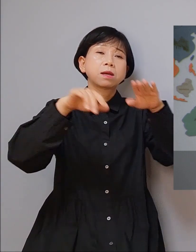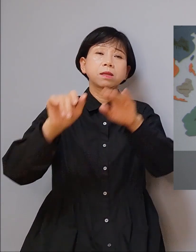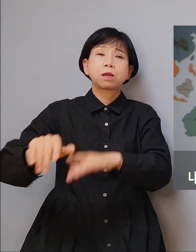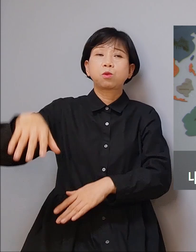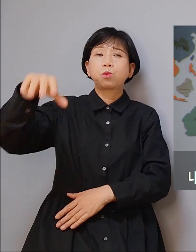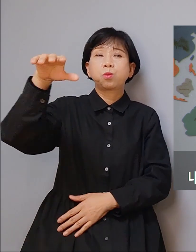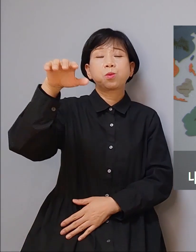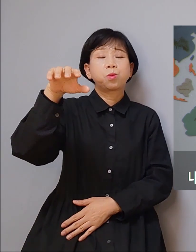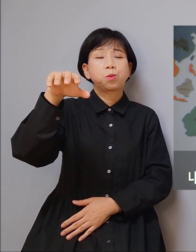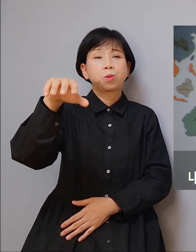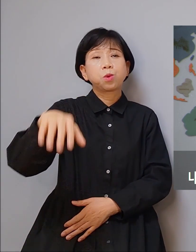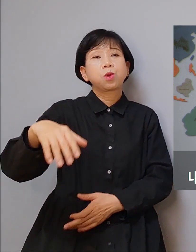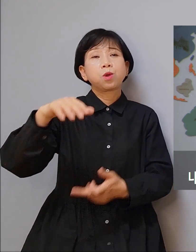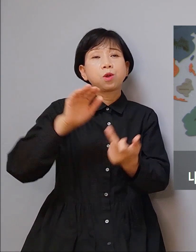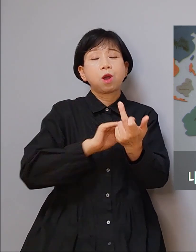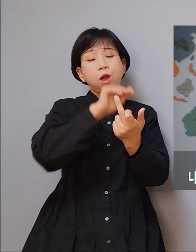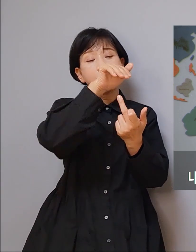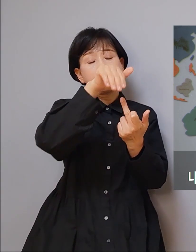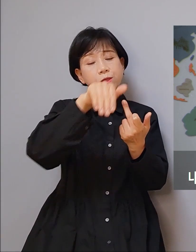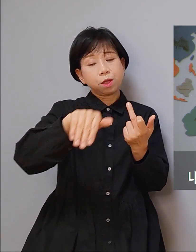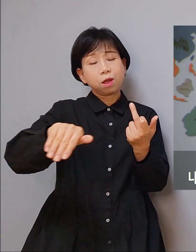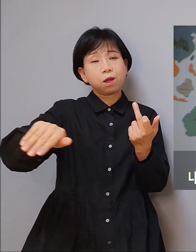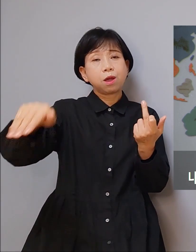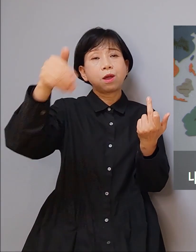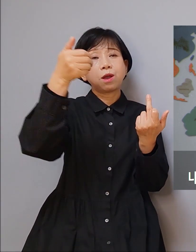망망한 바다로